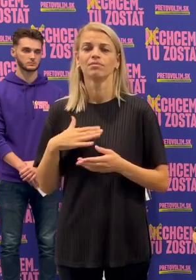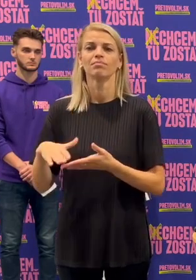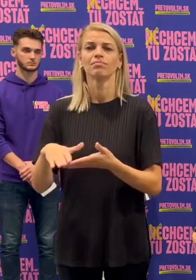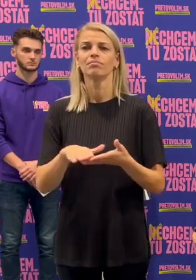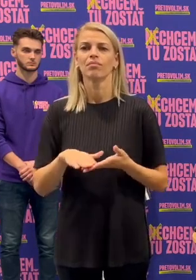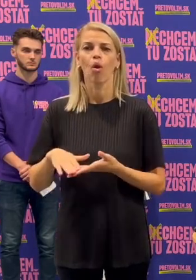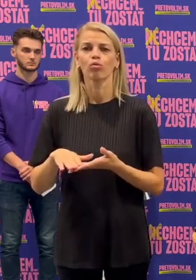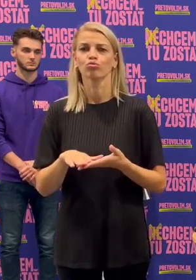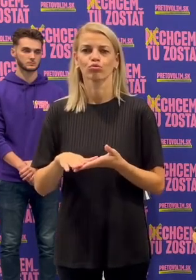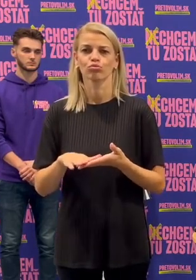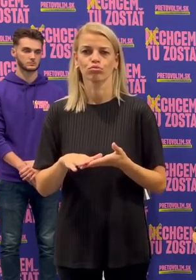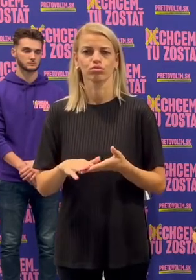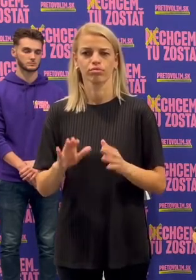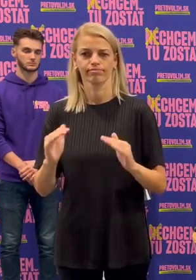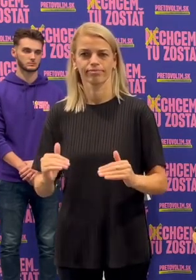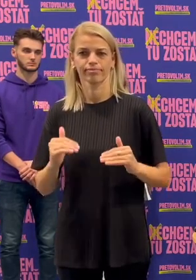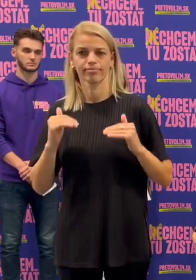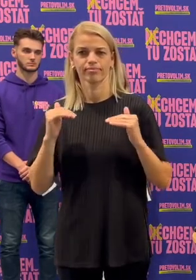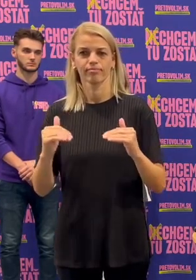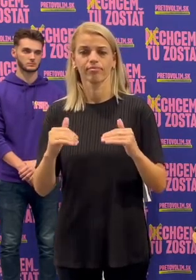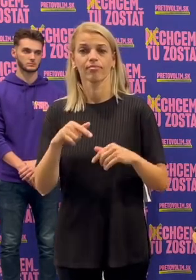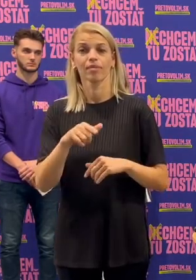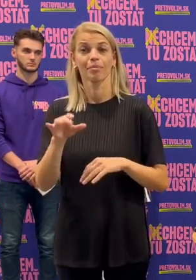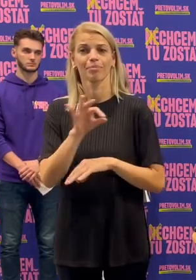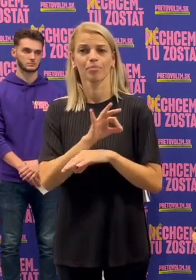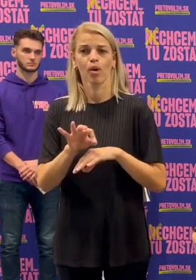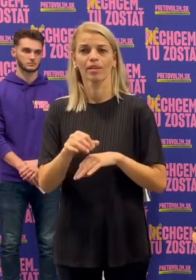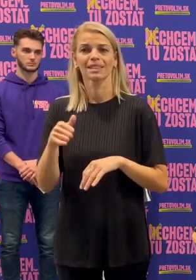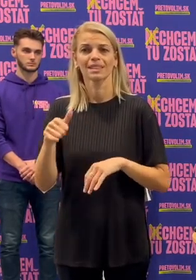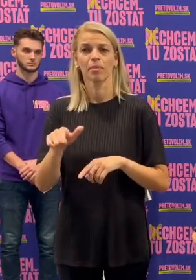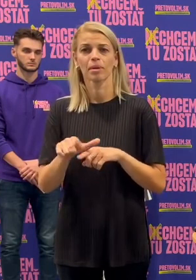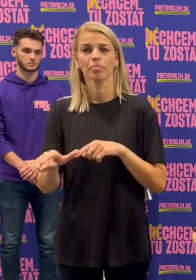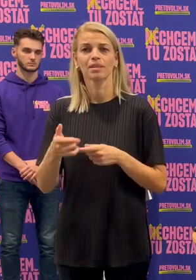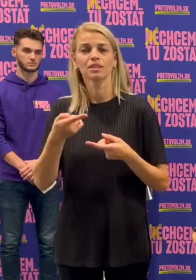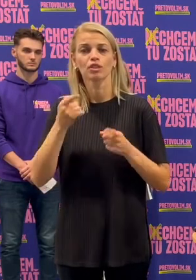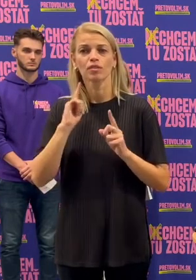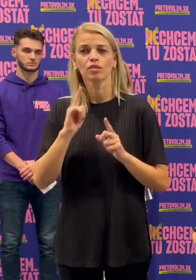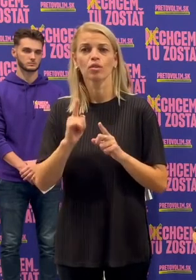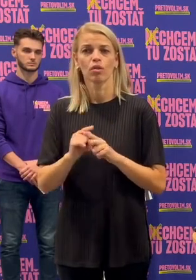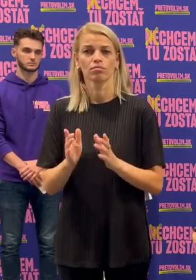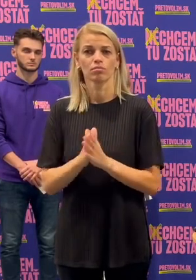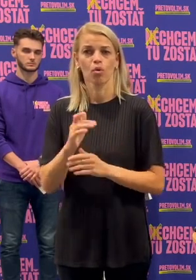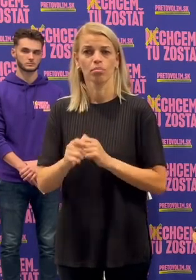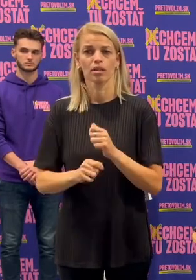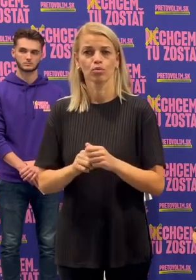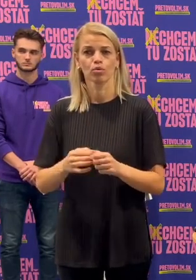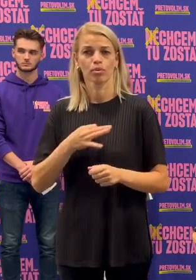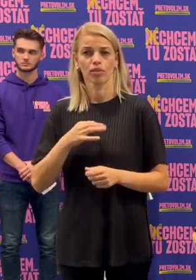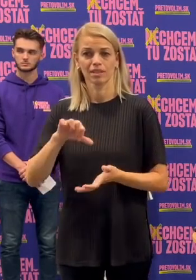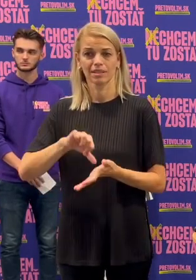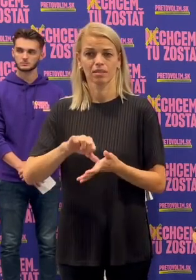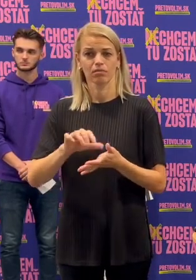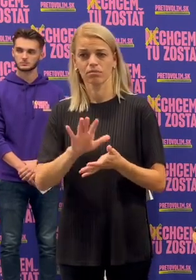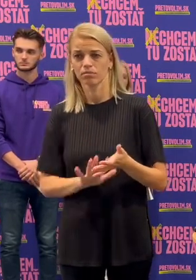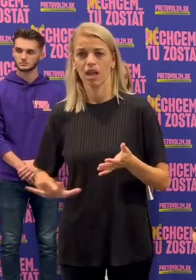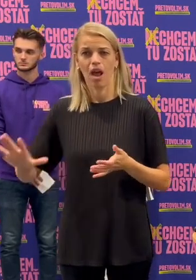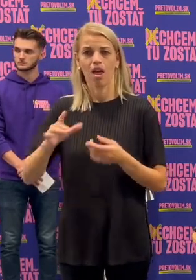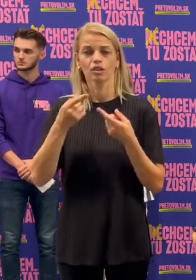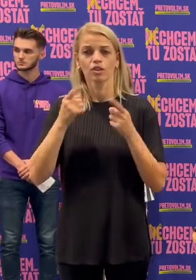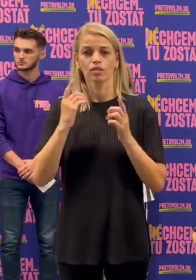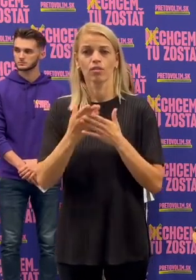spoločnosti. Na tomto projekte Zapni sa pre Slovensko spolupracujú dobrovoľnícke centrá v rámci celého Slovenska,